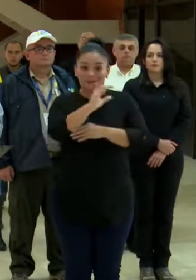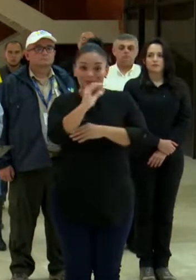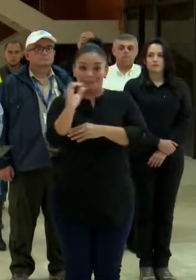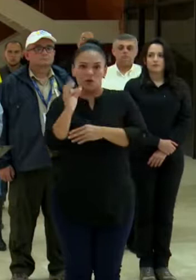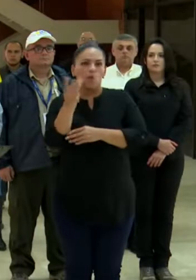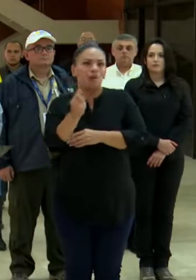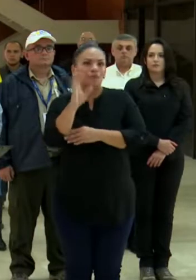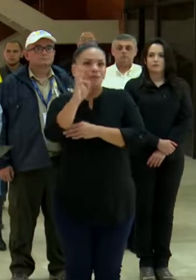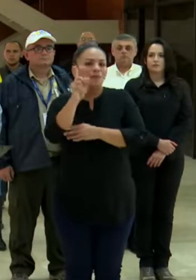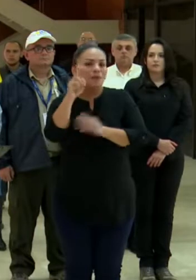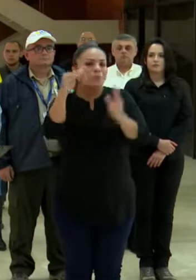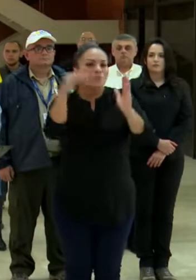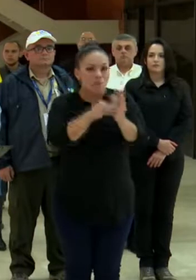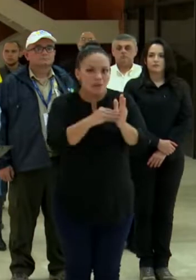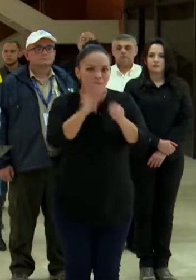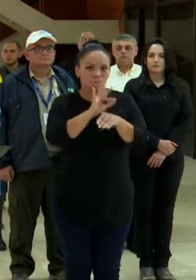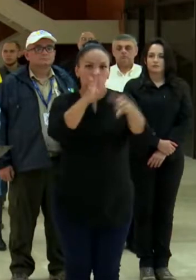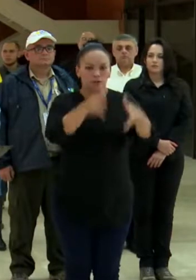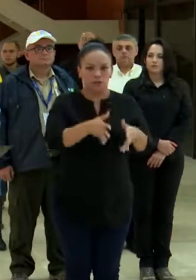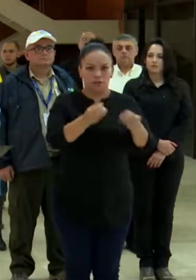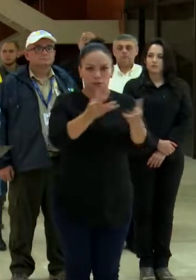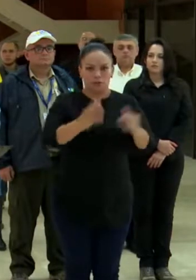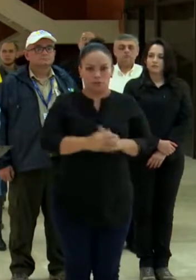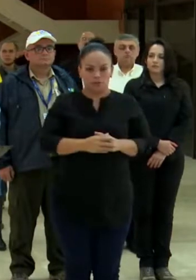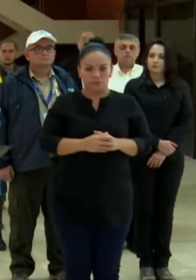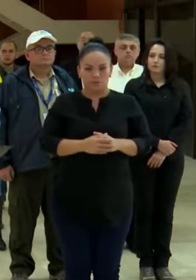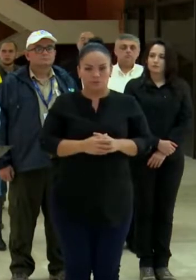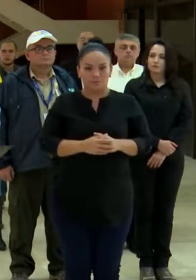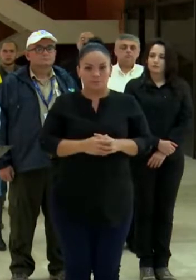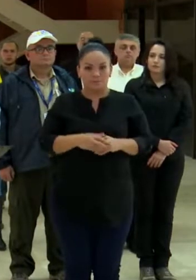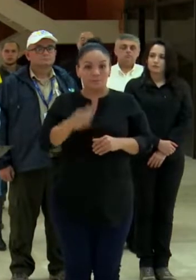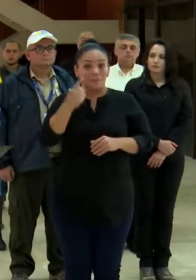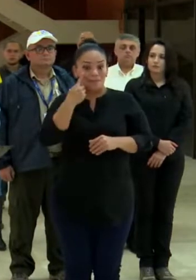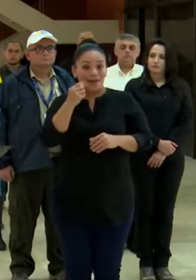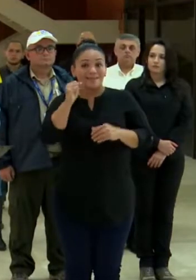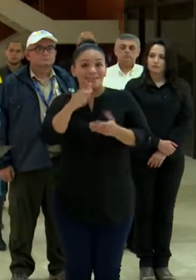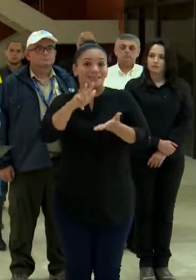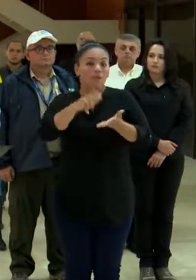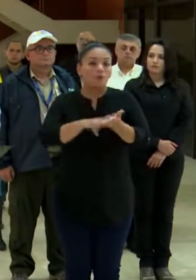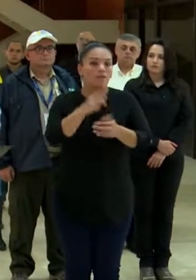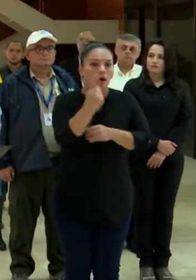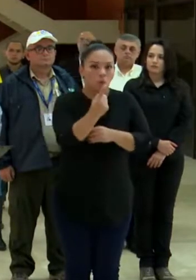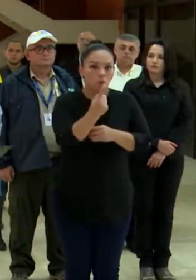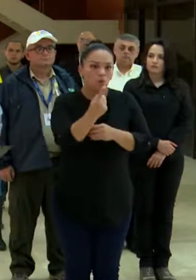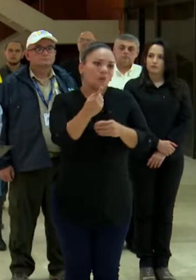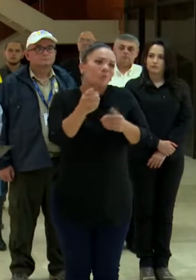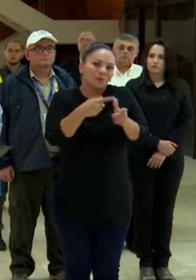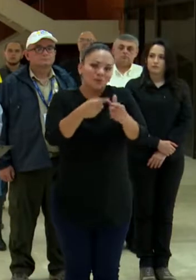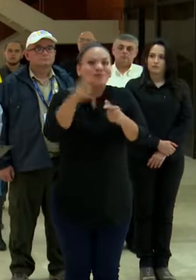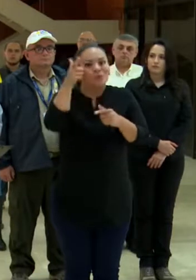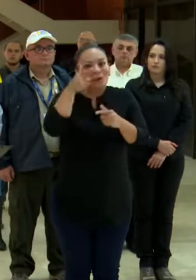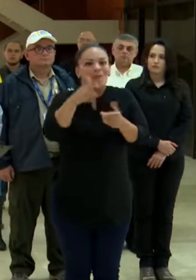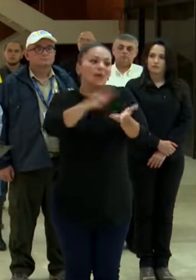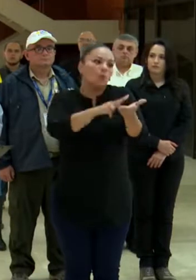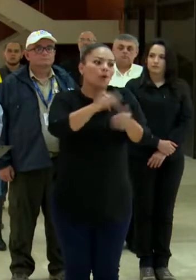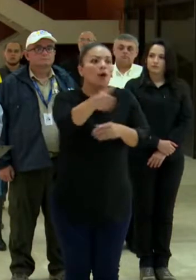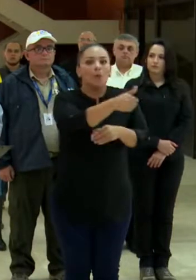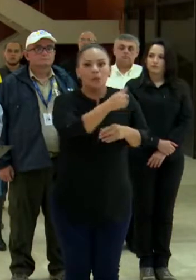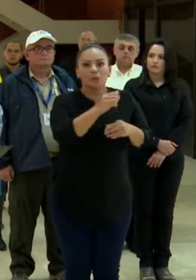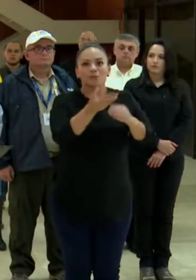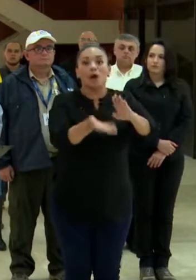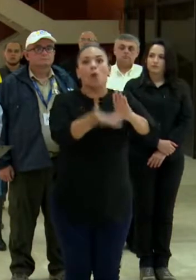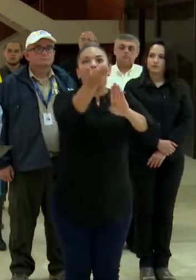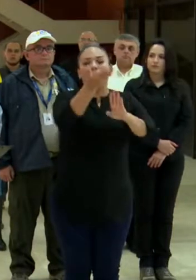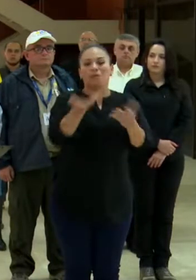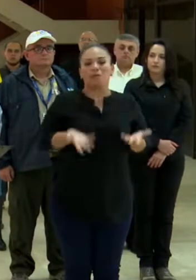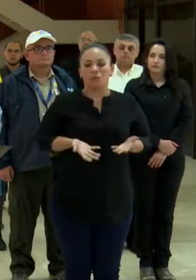61,000. Bueno, si se le aprueba uno, ¿por qué no se le va a aprobar a los otros? La razón por la cual